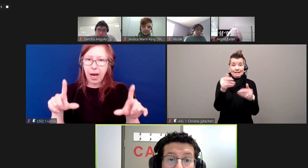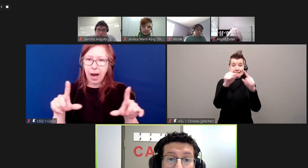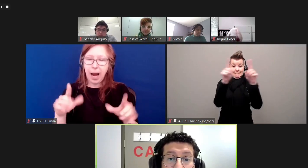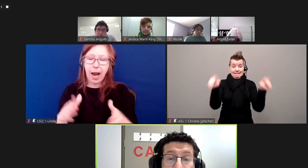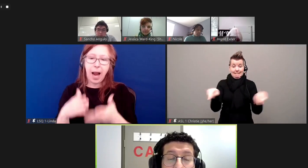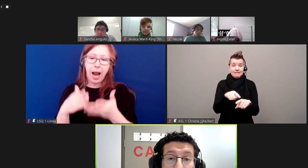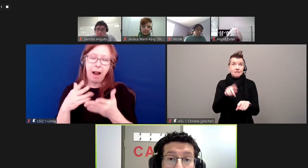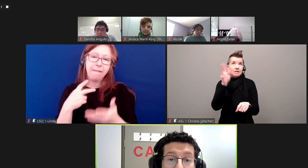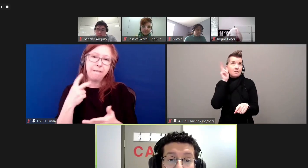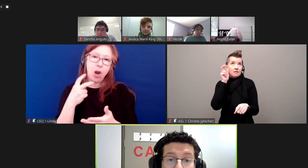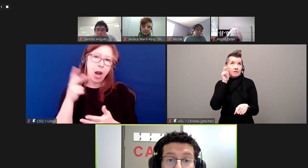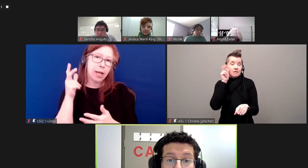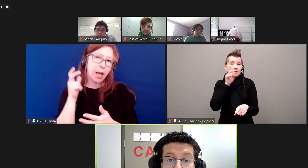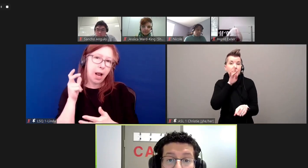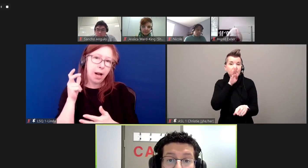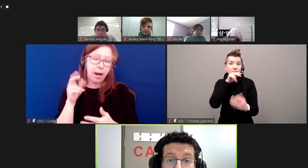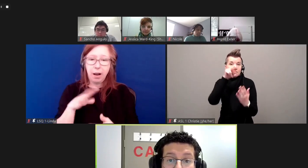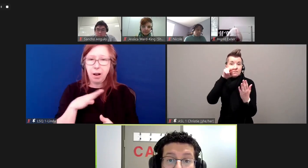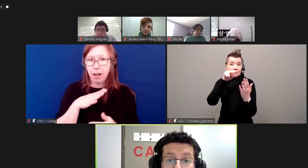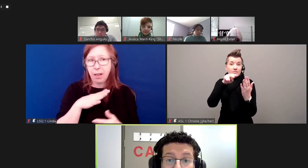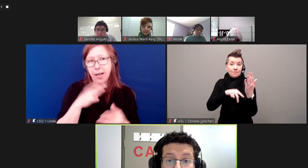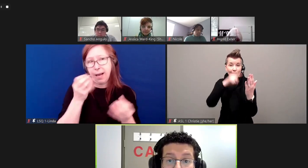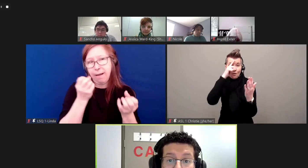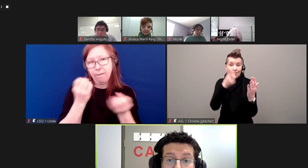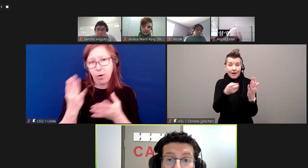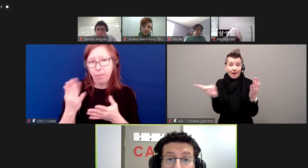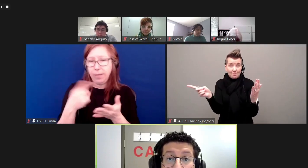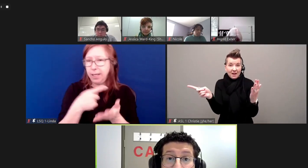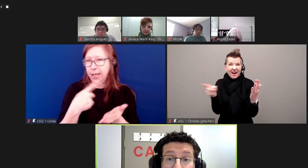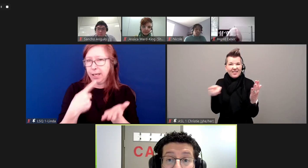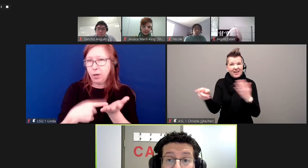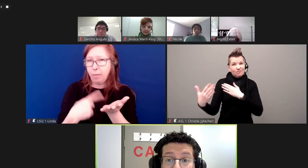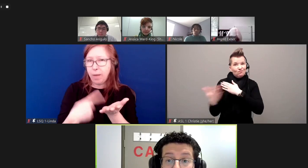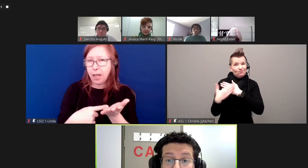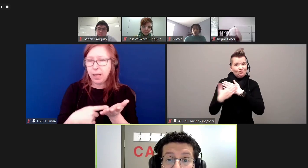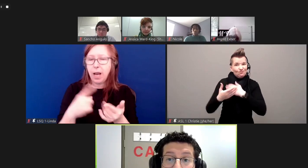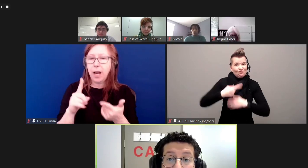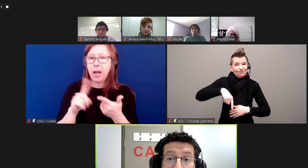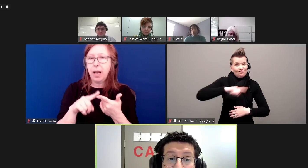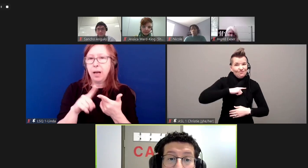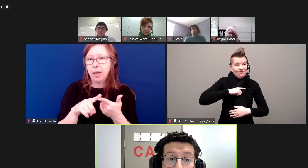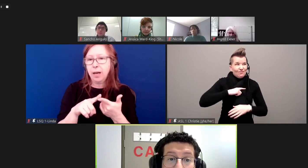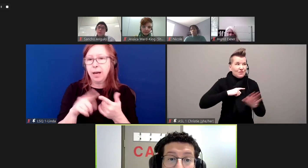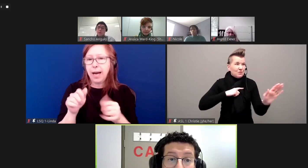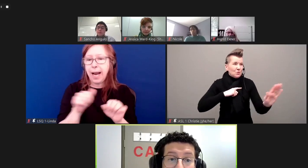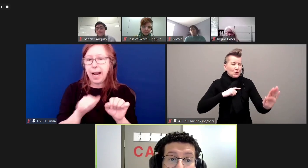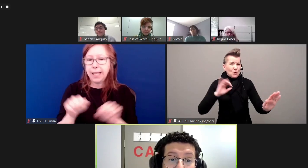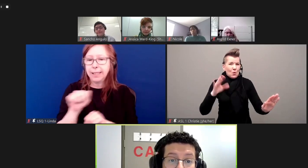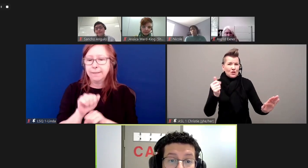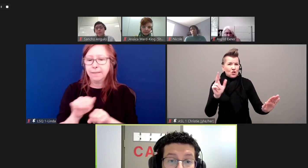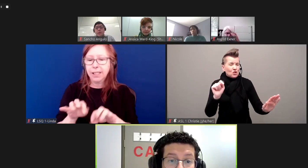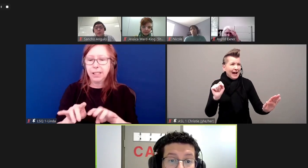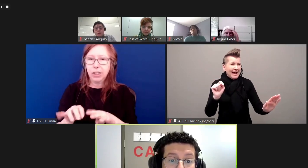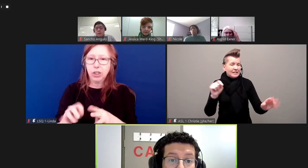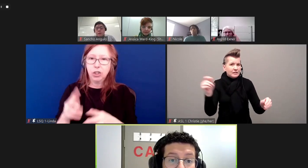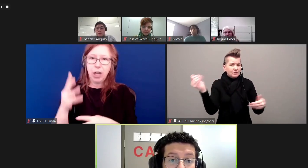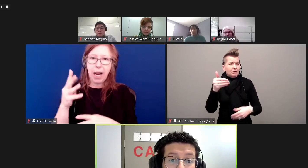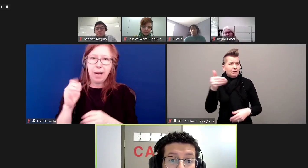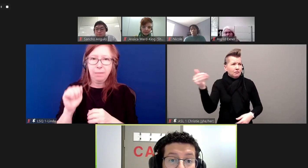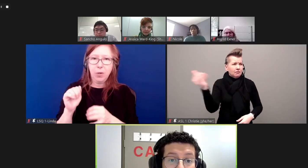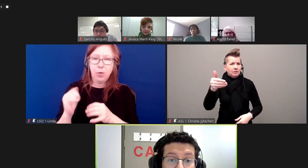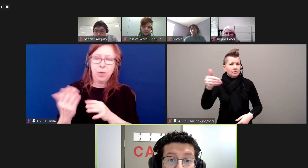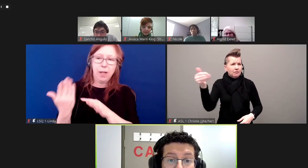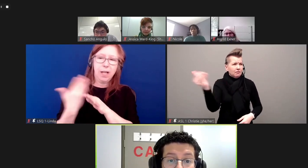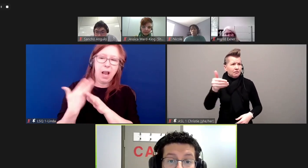vocale, nous avons été informés que les commentaires et l'activité dans le chat peuvent être distrayants